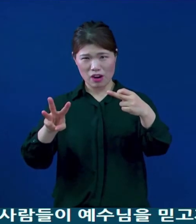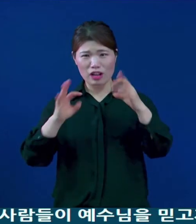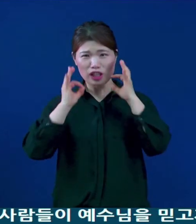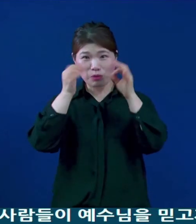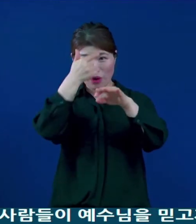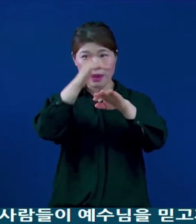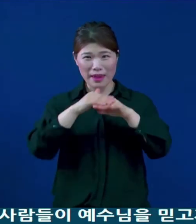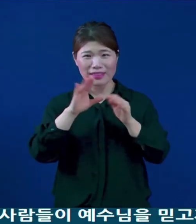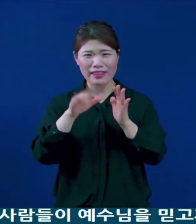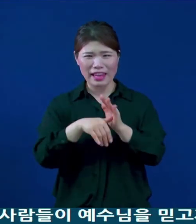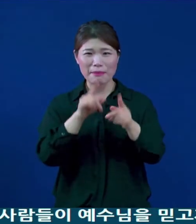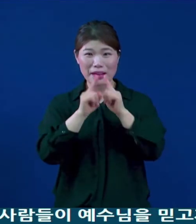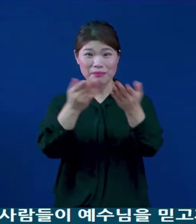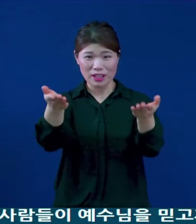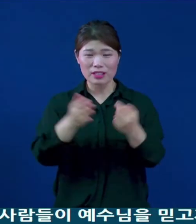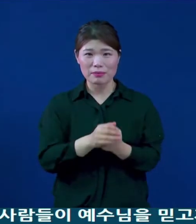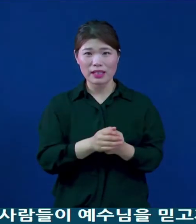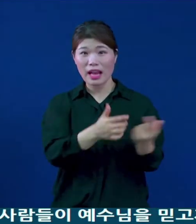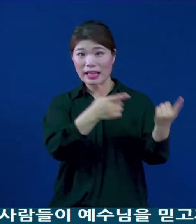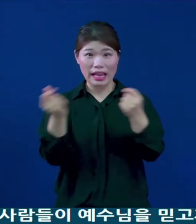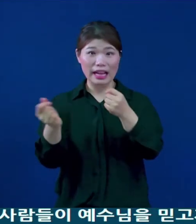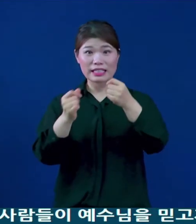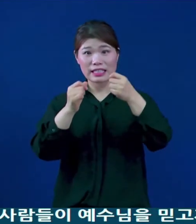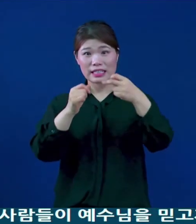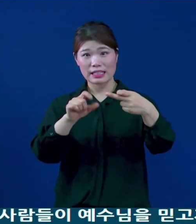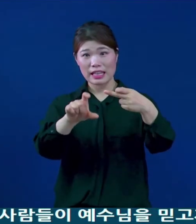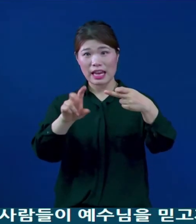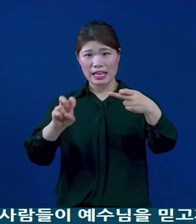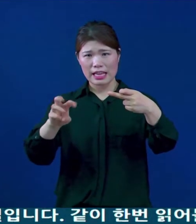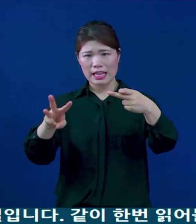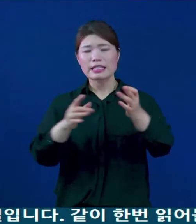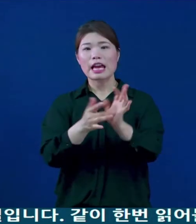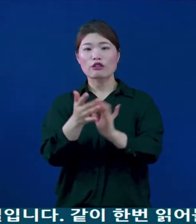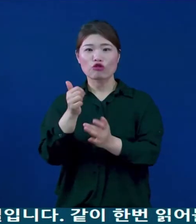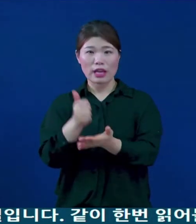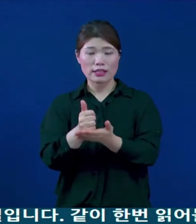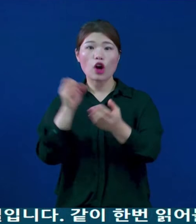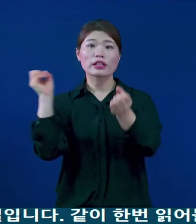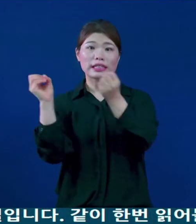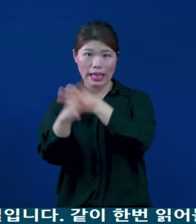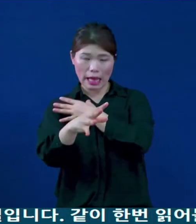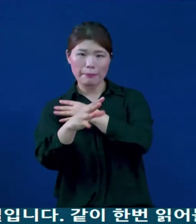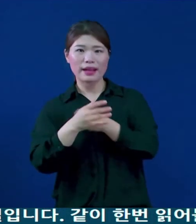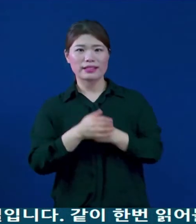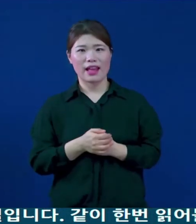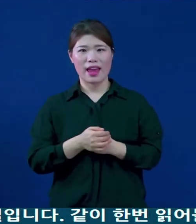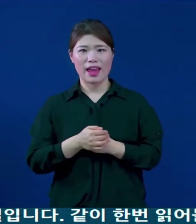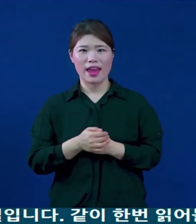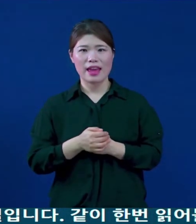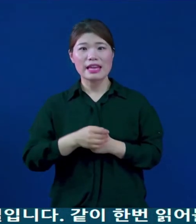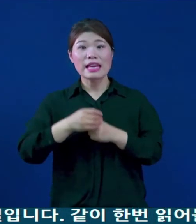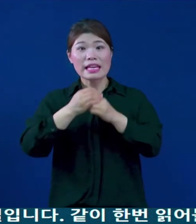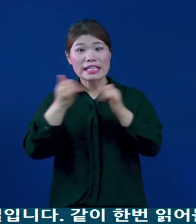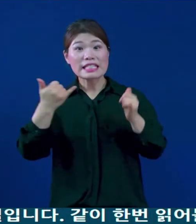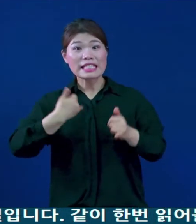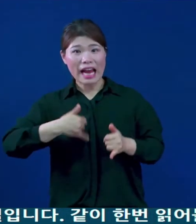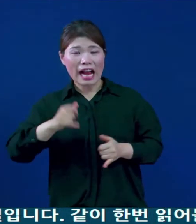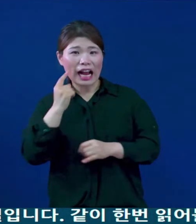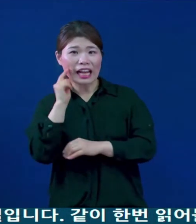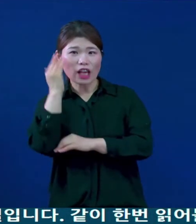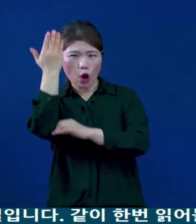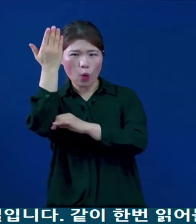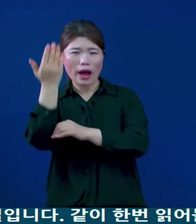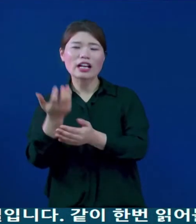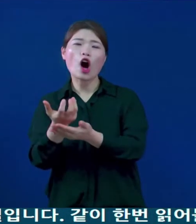상세히 다뤘던 구절입니다. 같이 한번 23절도 읽겠습니다. 예수께서 대답하여 이르시되 인자가